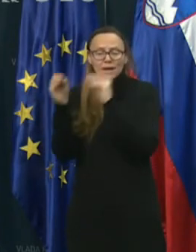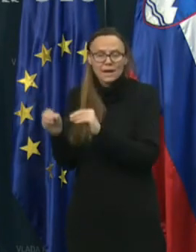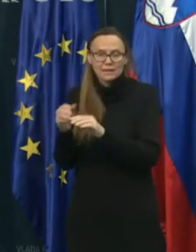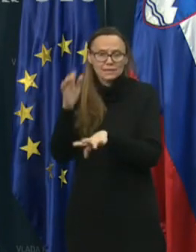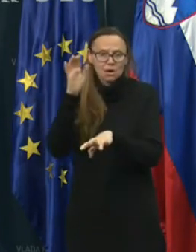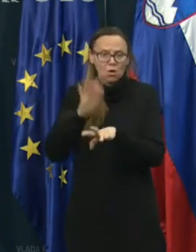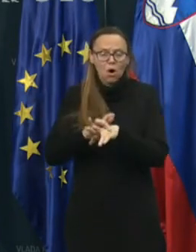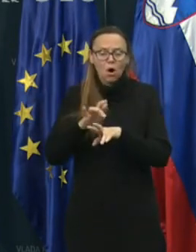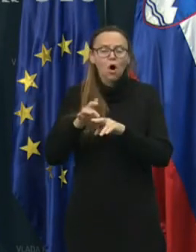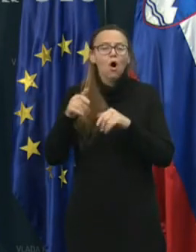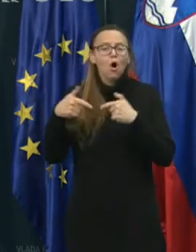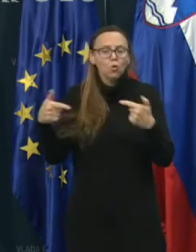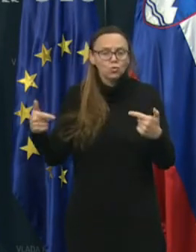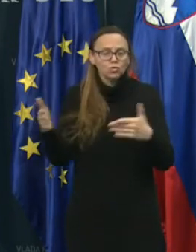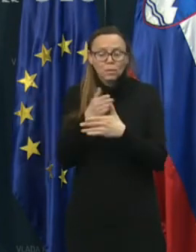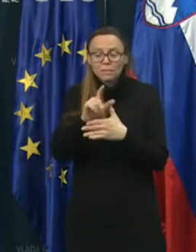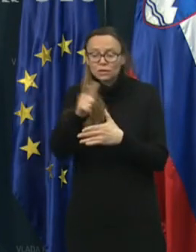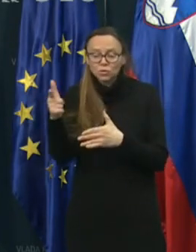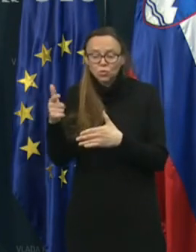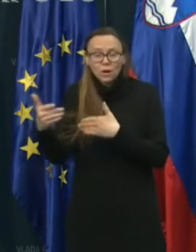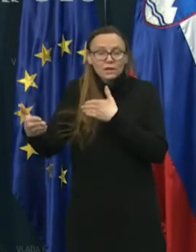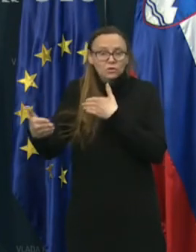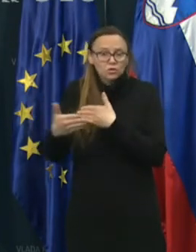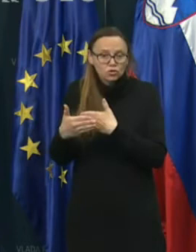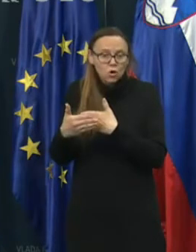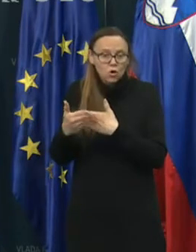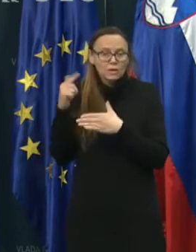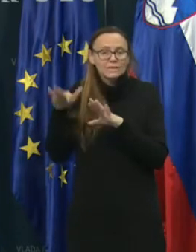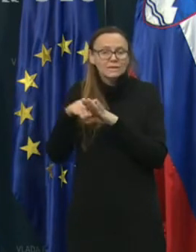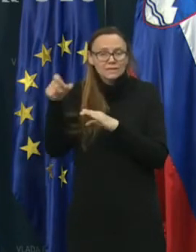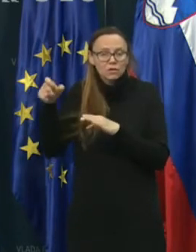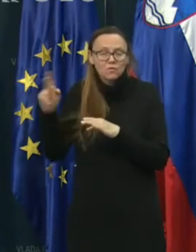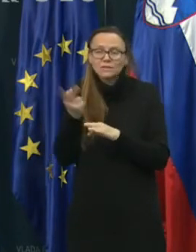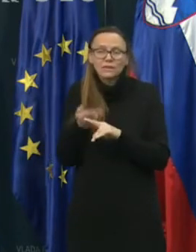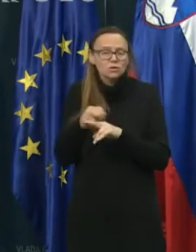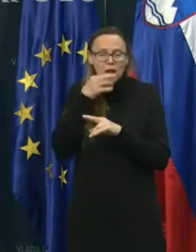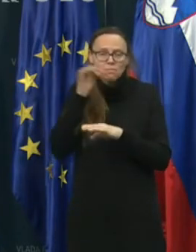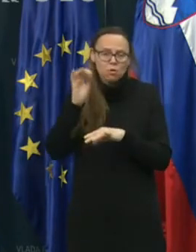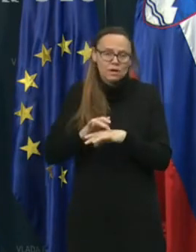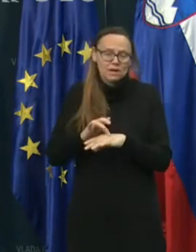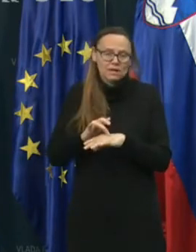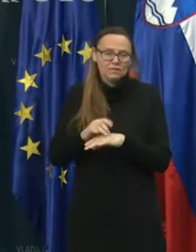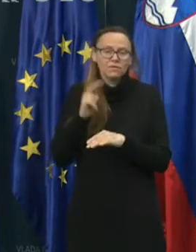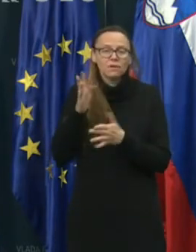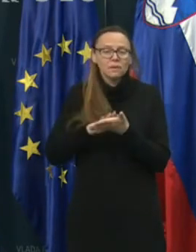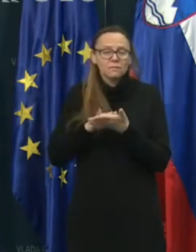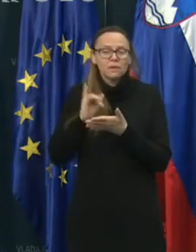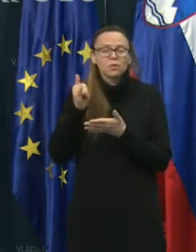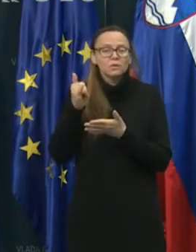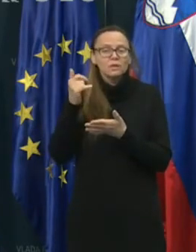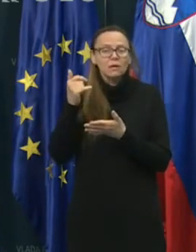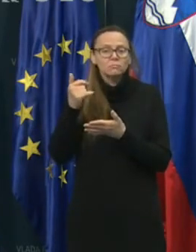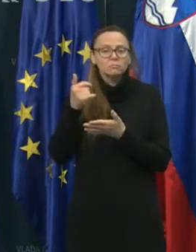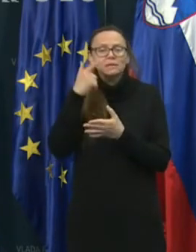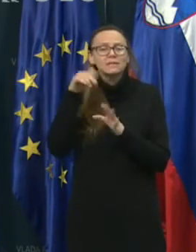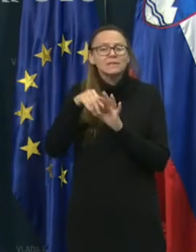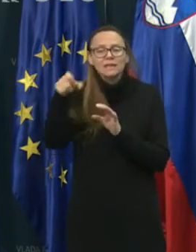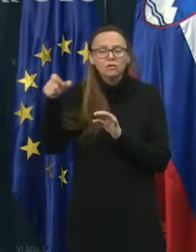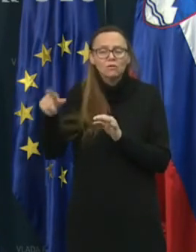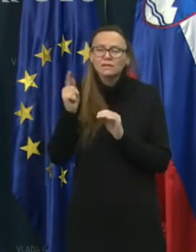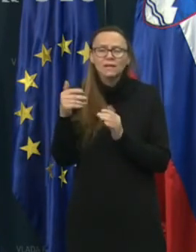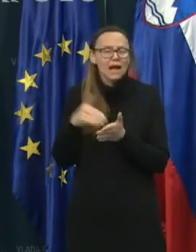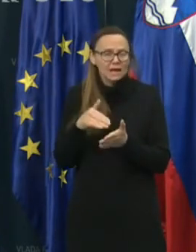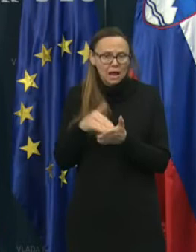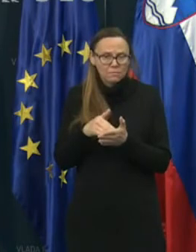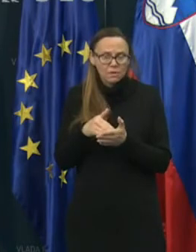ostale sostanovalce, ki so najbolj ranljivi. V primeru, da stanovalci karkoli potrebujete, se obrnite